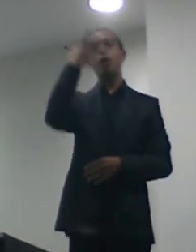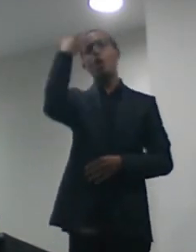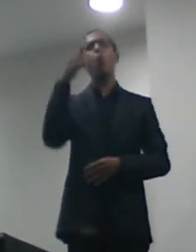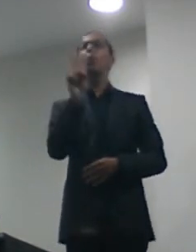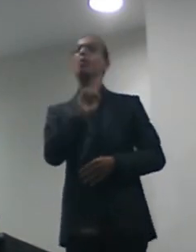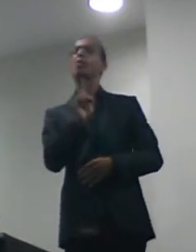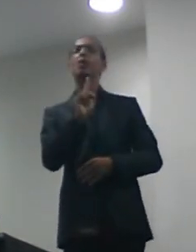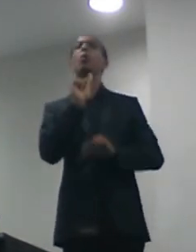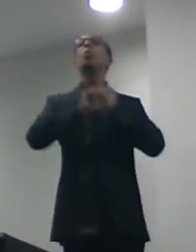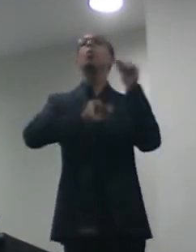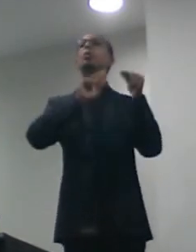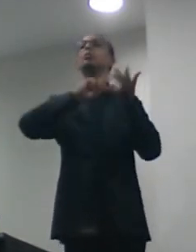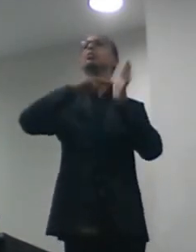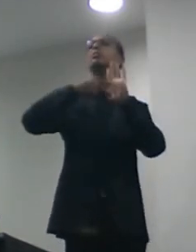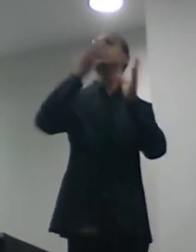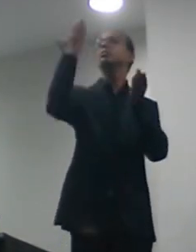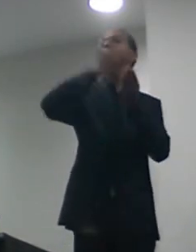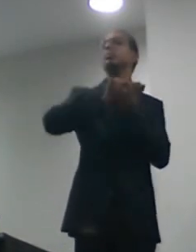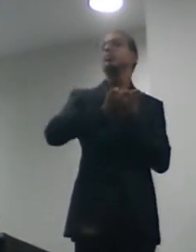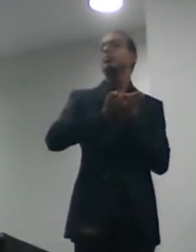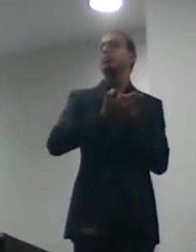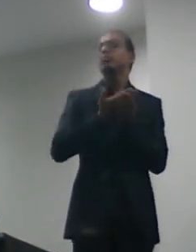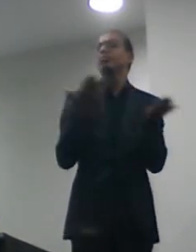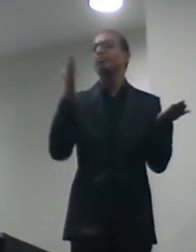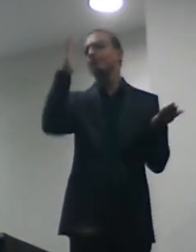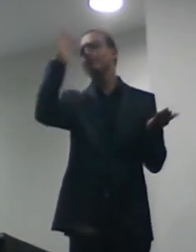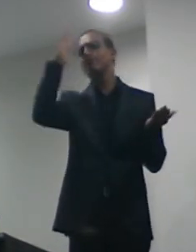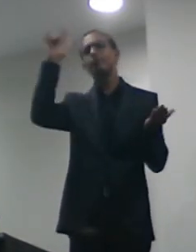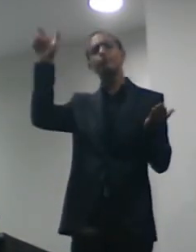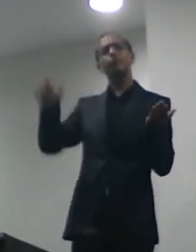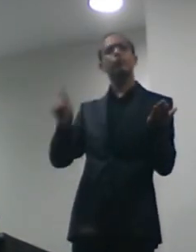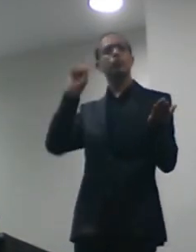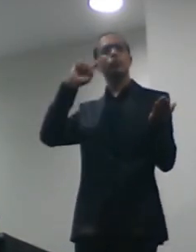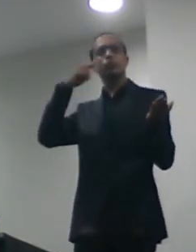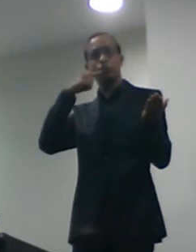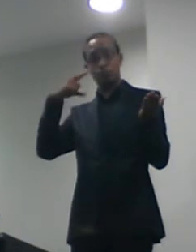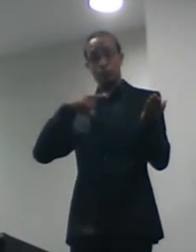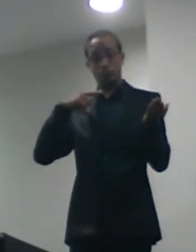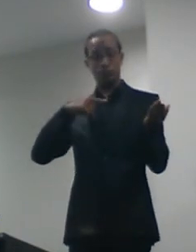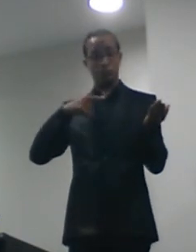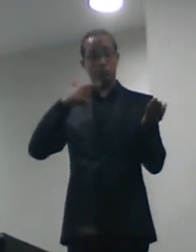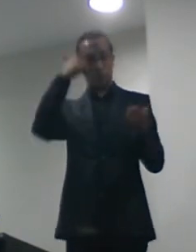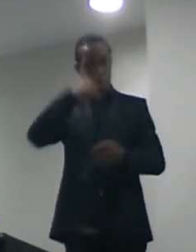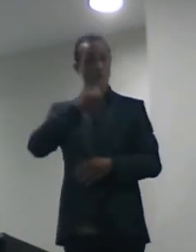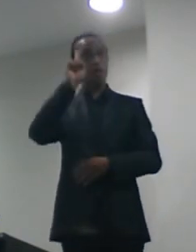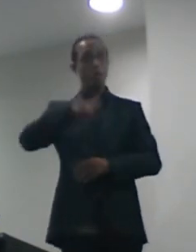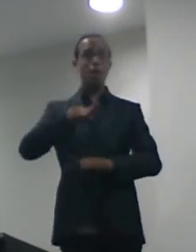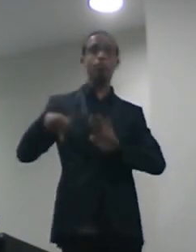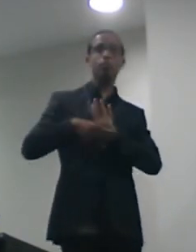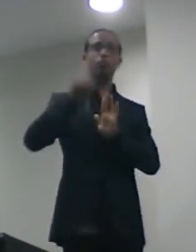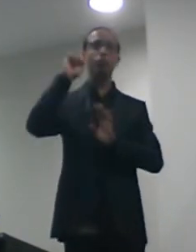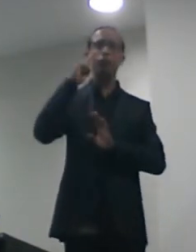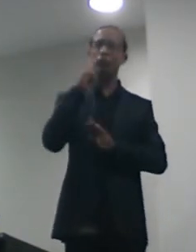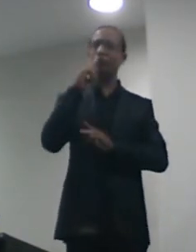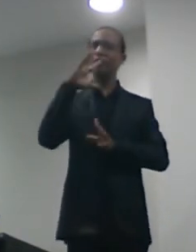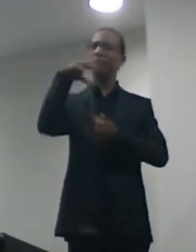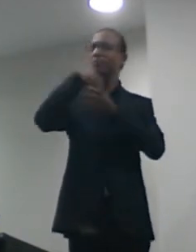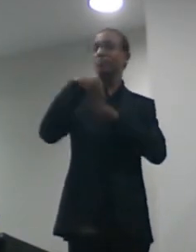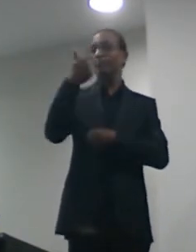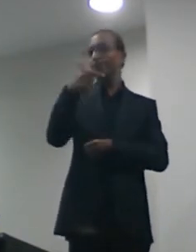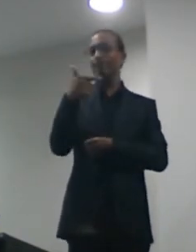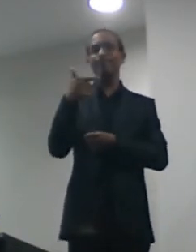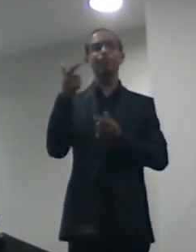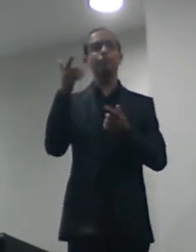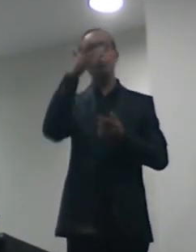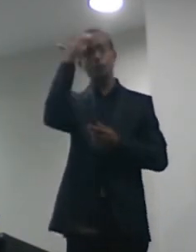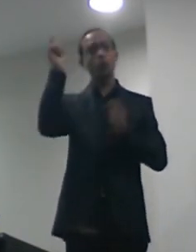um processo. Imagine um surdo que tem essa condição, e não existem pessoas capacitadas, infelizmente